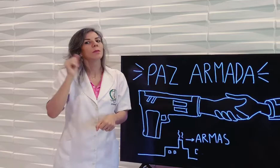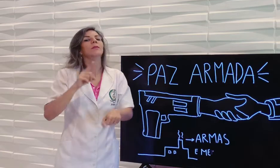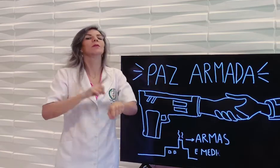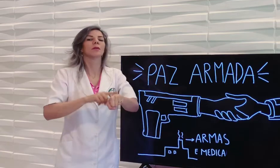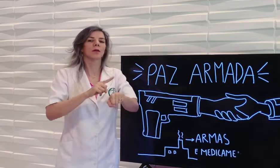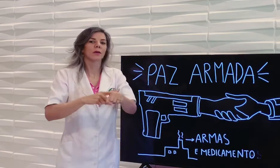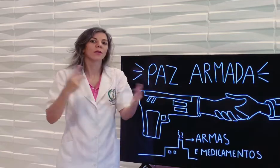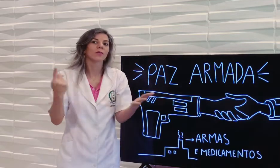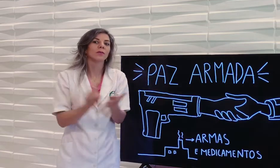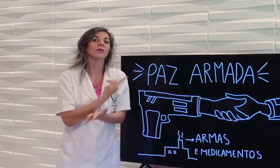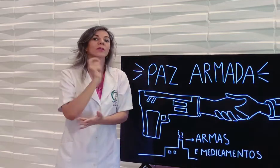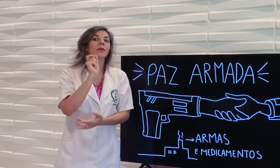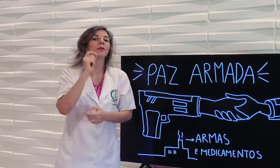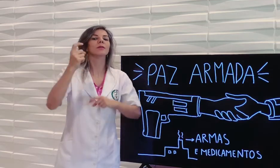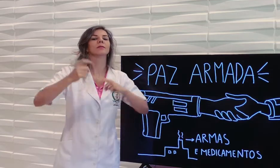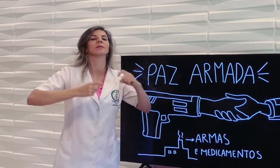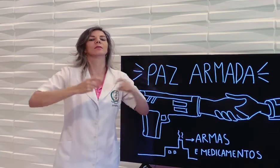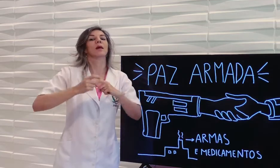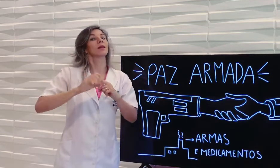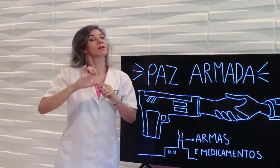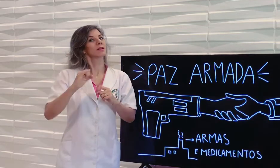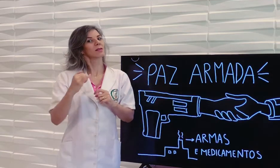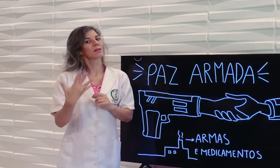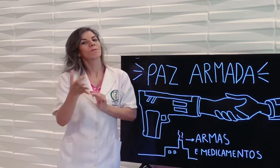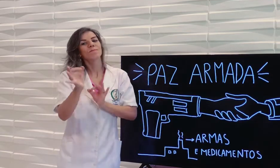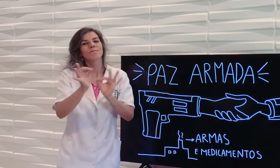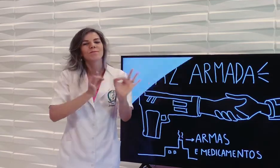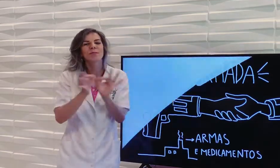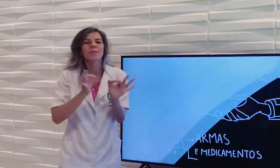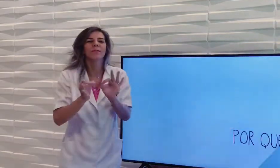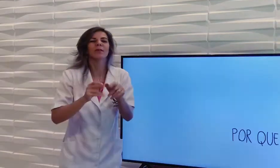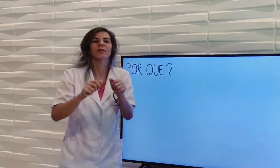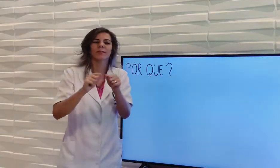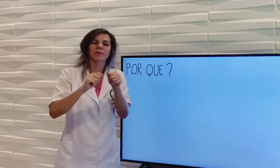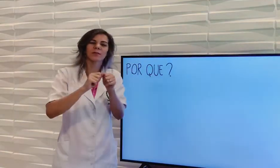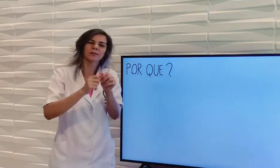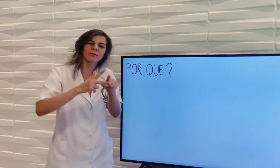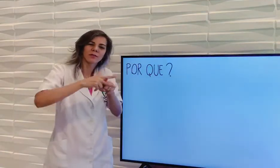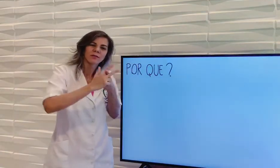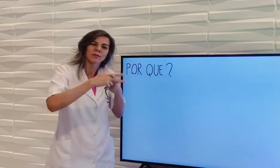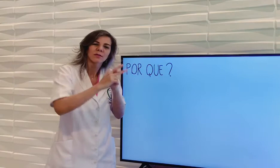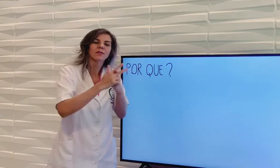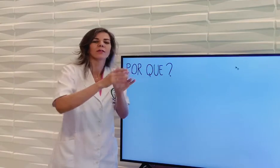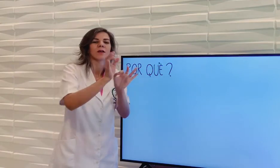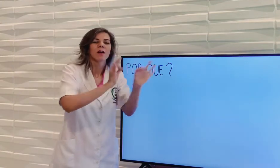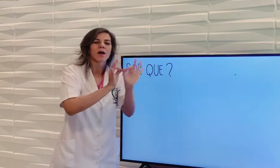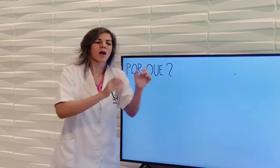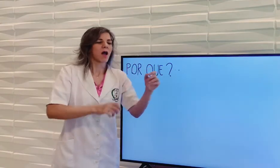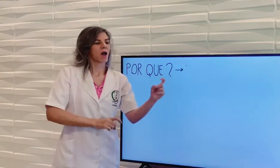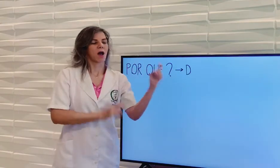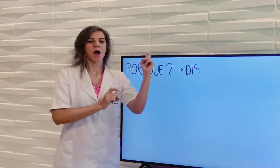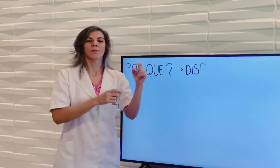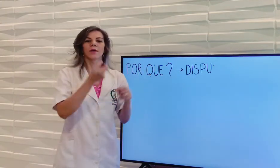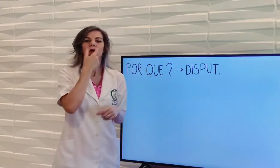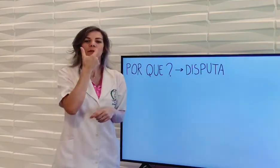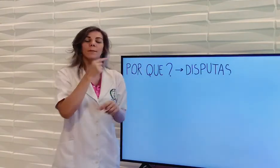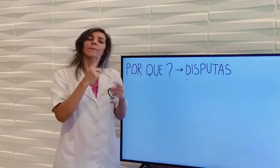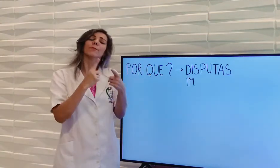se preparar, investindo na produção de armas e medicamentos. Mas por quê? Dentro dos motivos estavam as